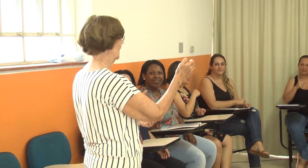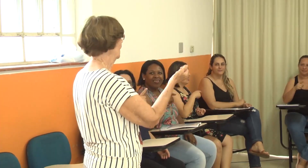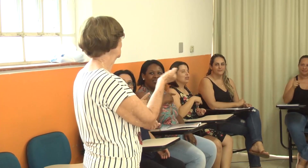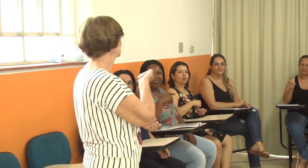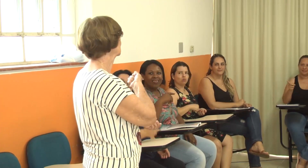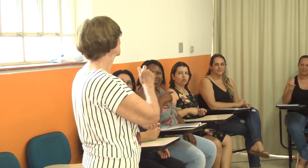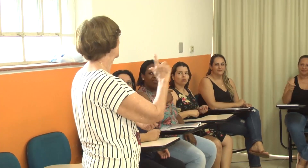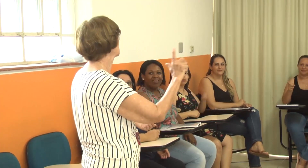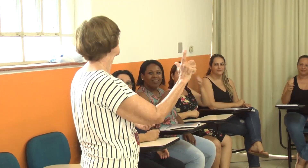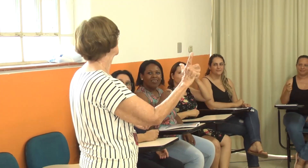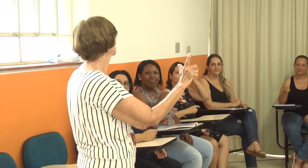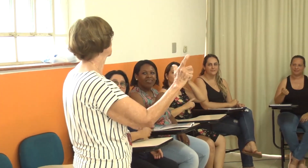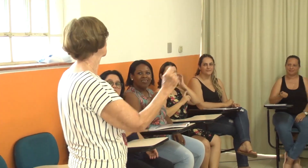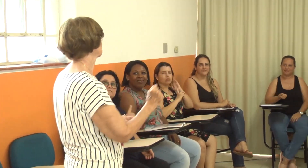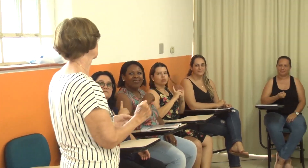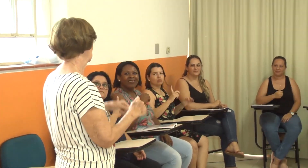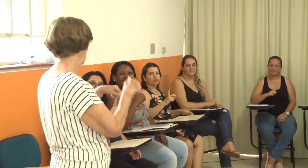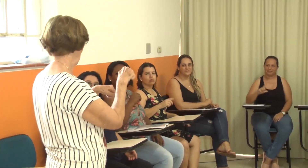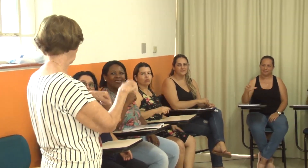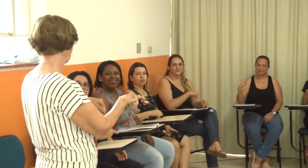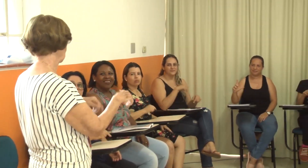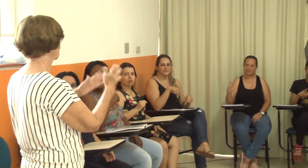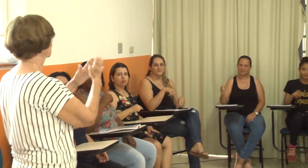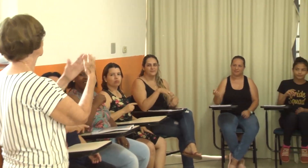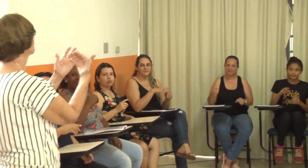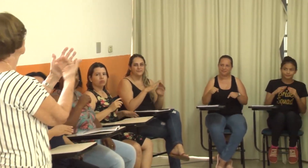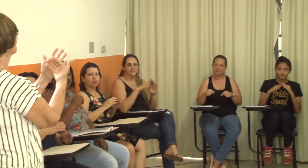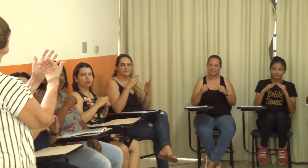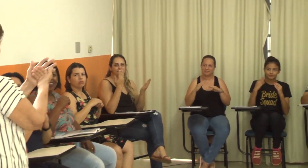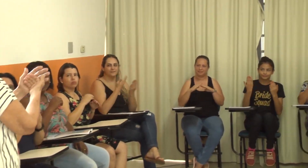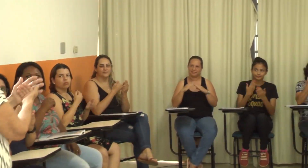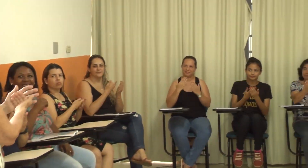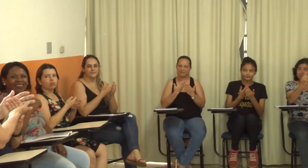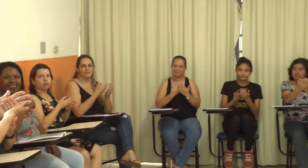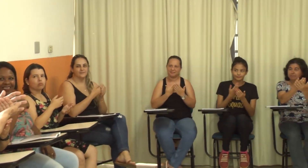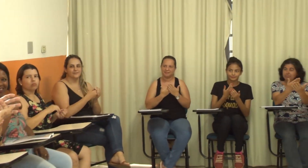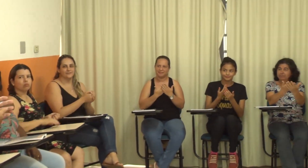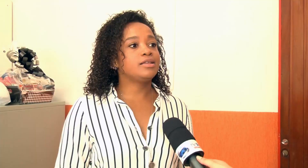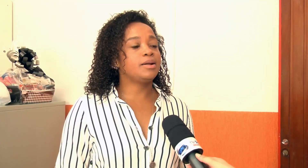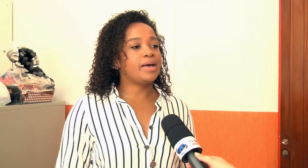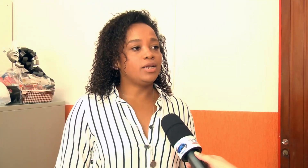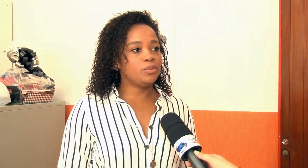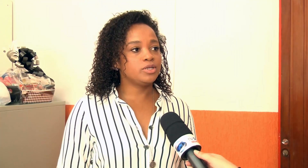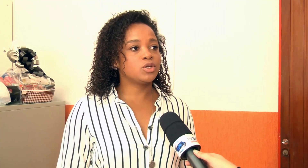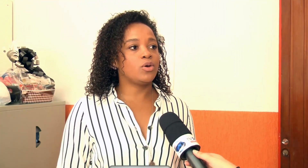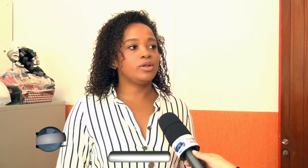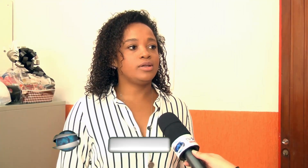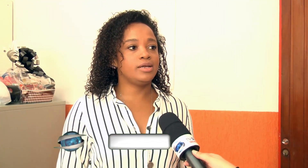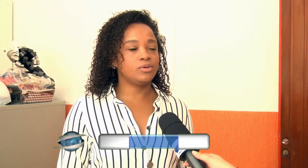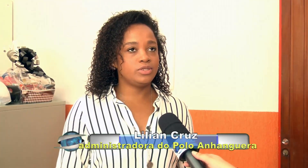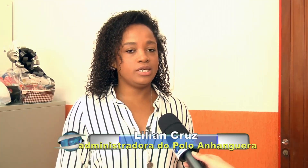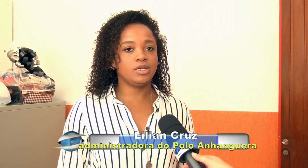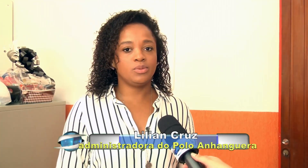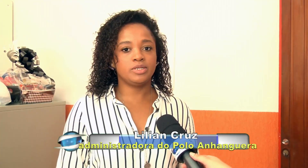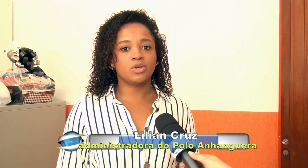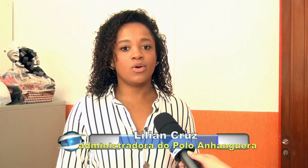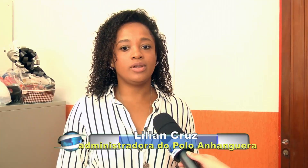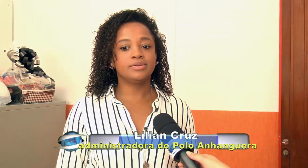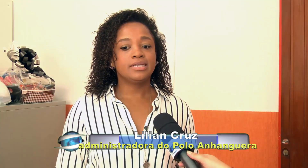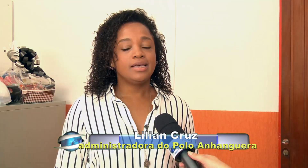comunicar com um aluno deficiente fez que uma turma de Libras fosse aberta em Guaxupé. Ela trabalha numa escola, ela é cozinheira numa escola,